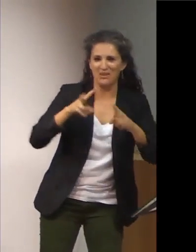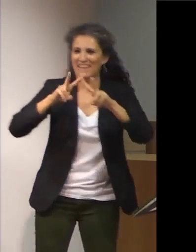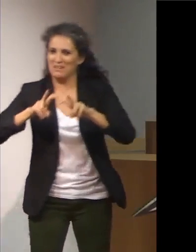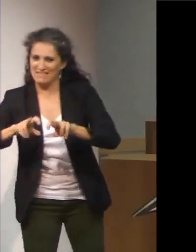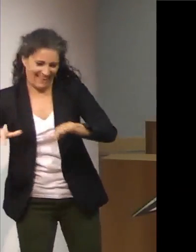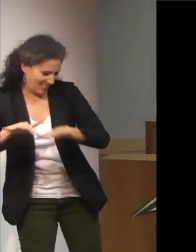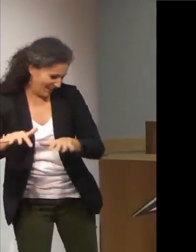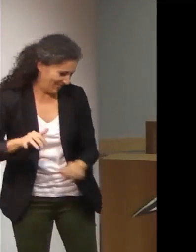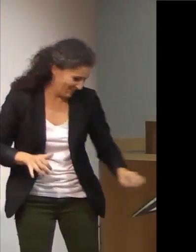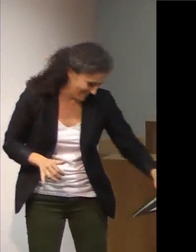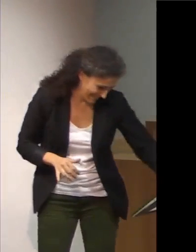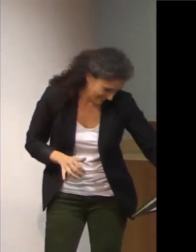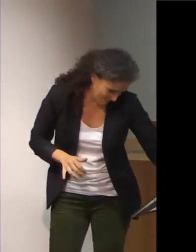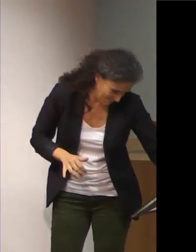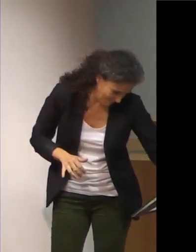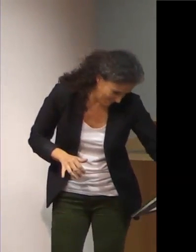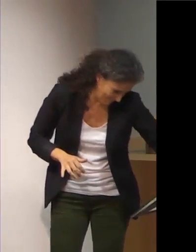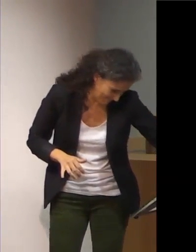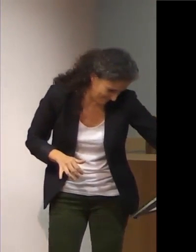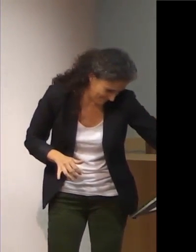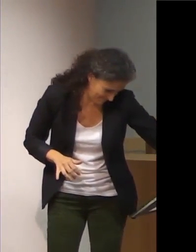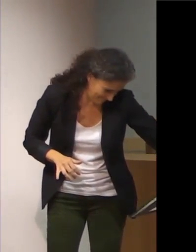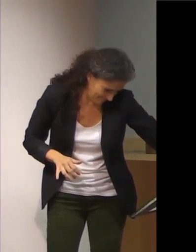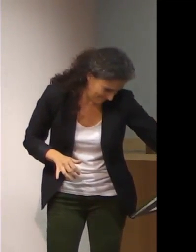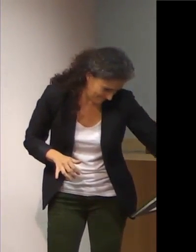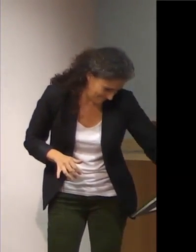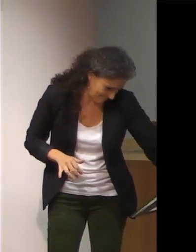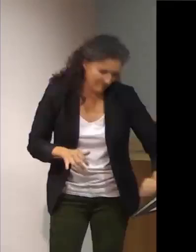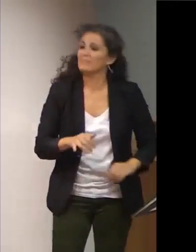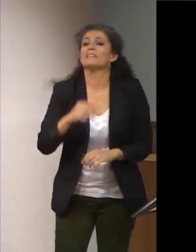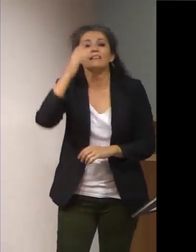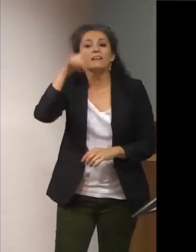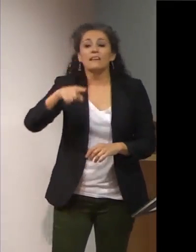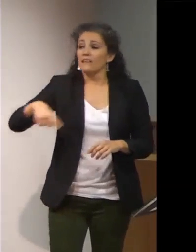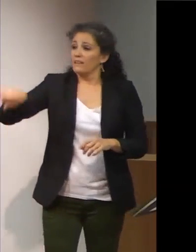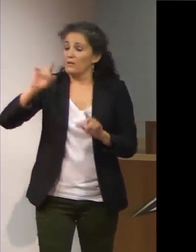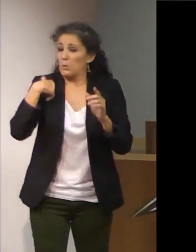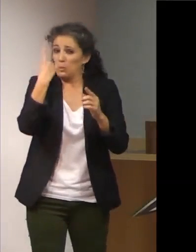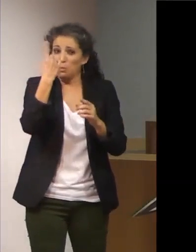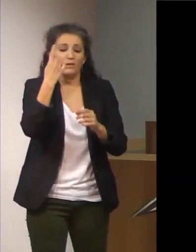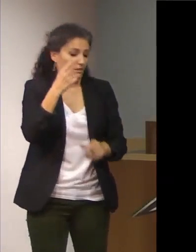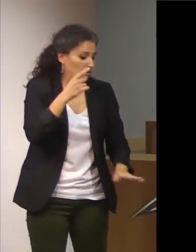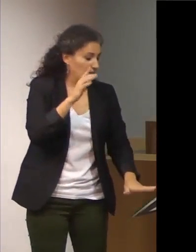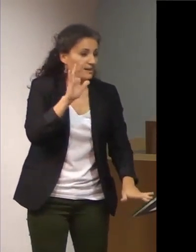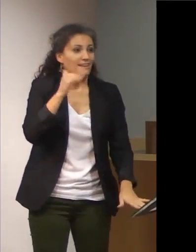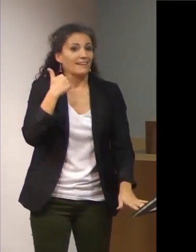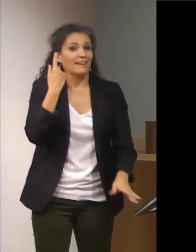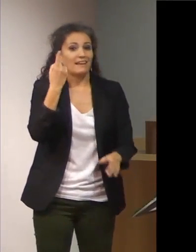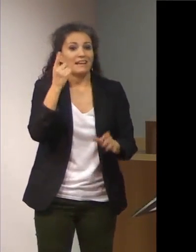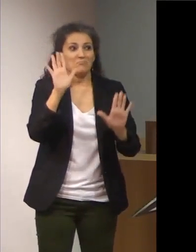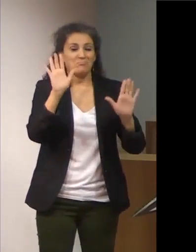podemos centrar o digamos establecer una línea de trabajo futura Por qué la consideramos